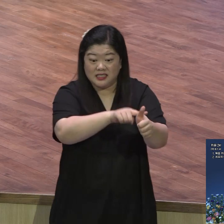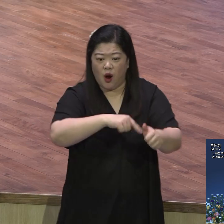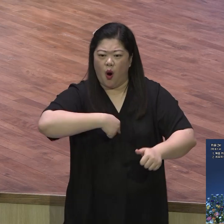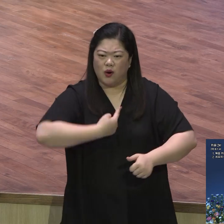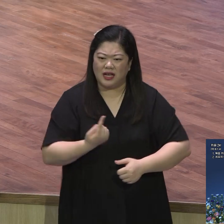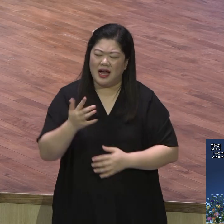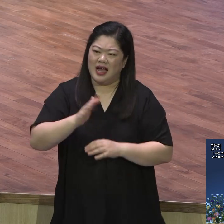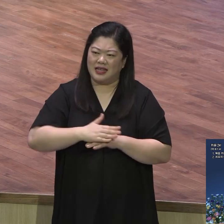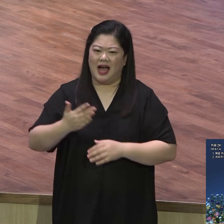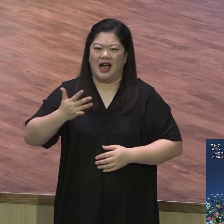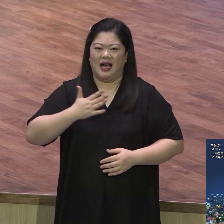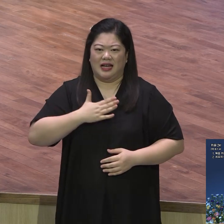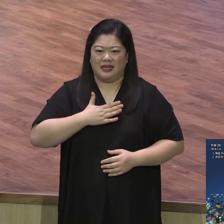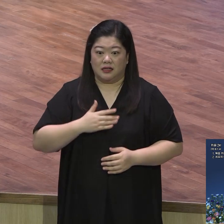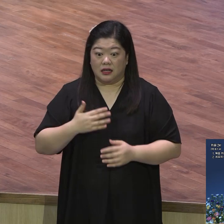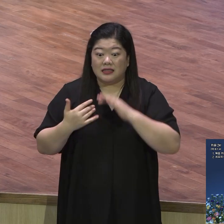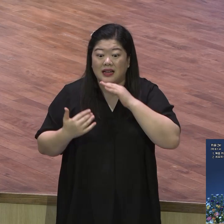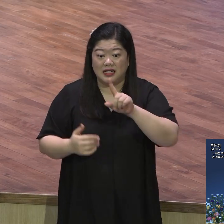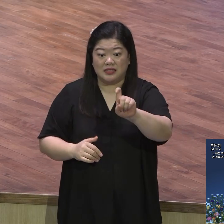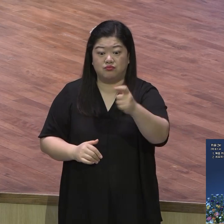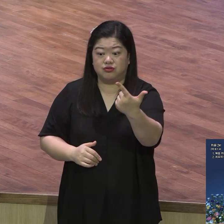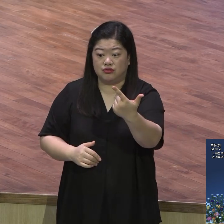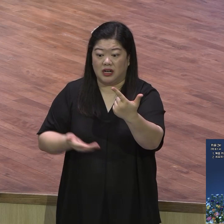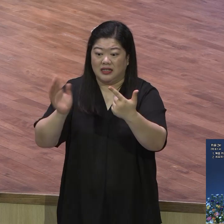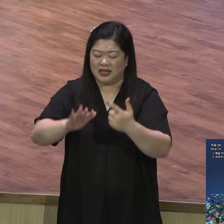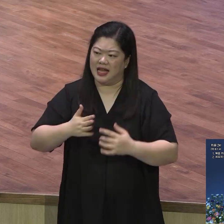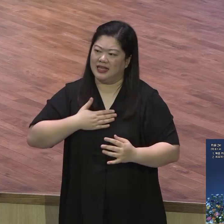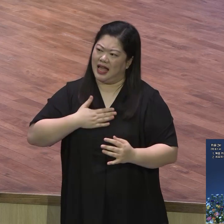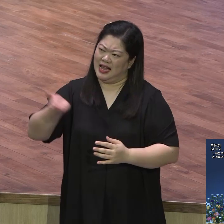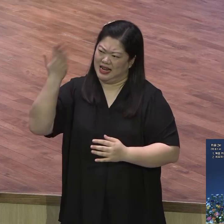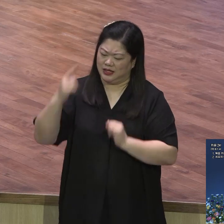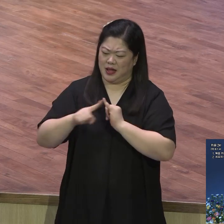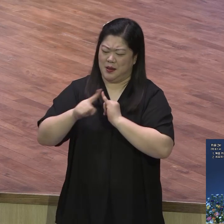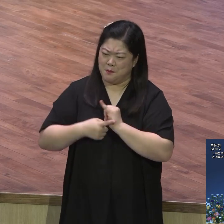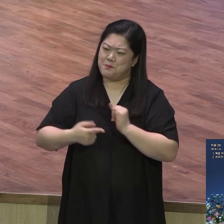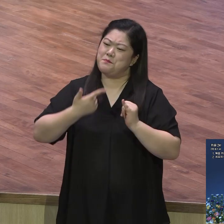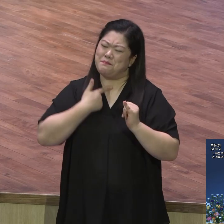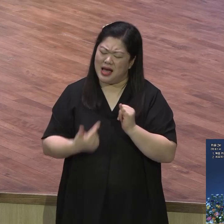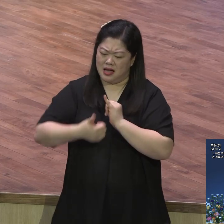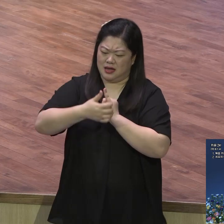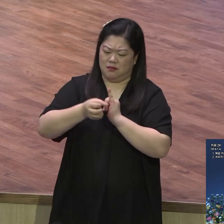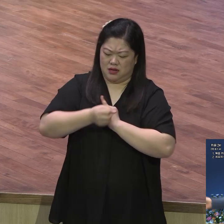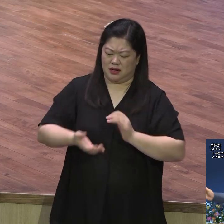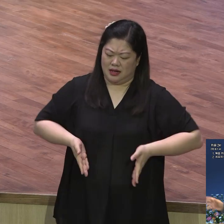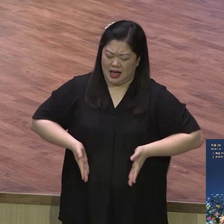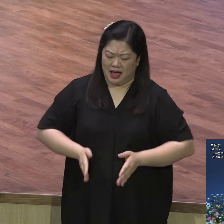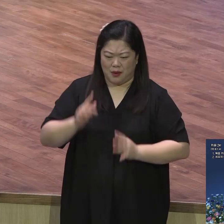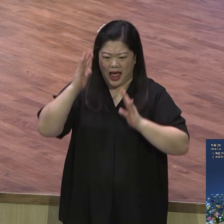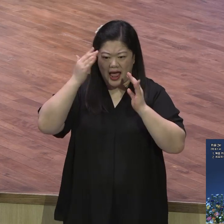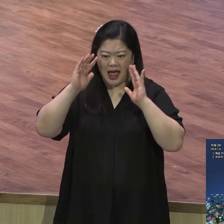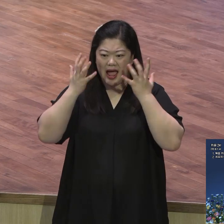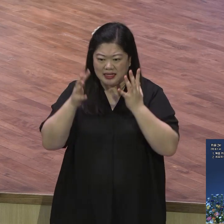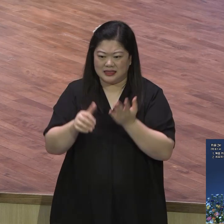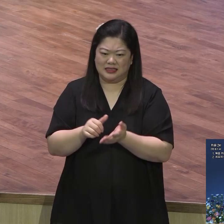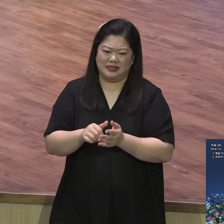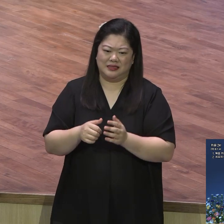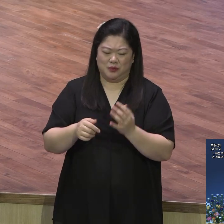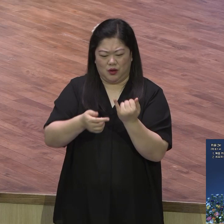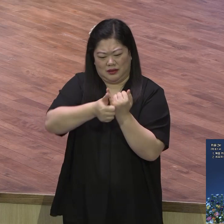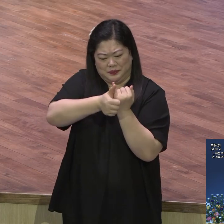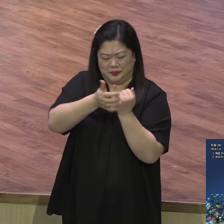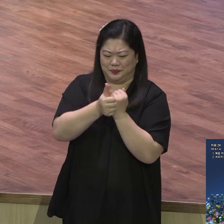내가 한 번 유산 시기고 한 16살짜리 어떻게 알아 이게 다 말을 해버릴까 그러잖아요. 이 가족이 창피해가 교회에 안 나왔던 나뻐래요.